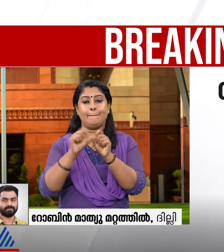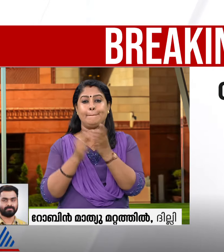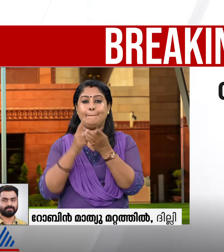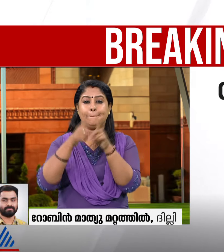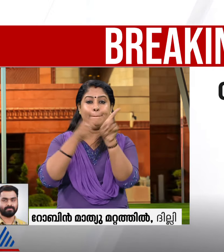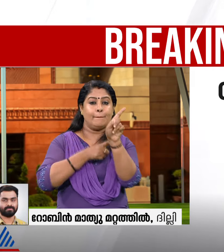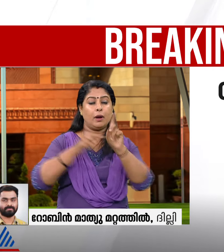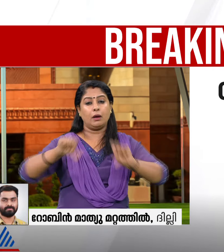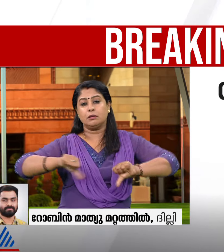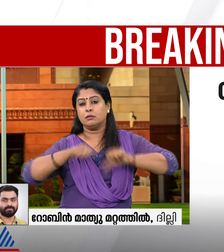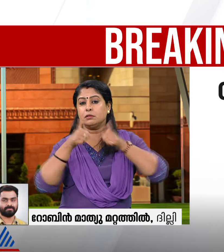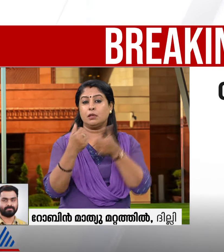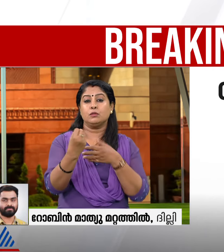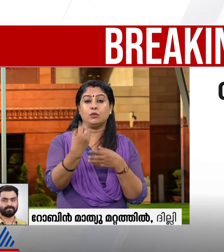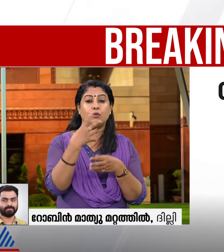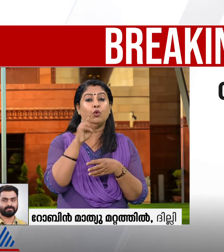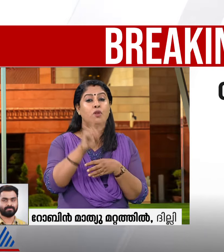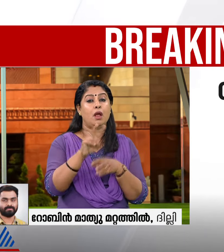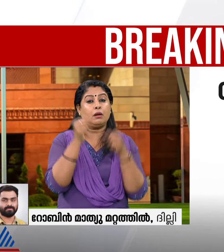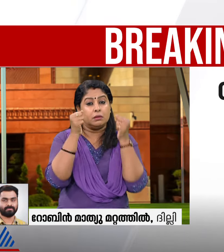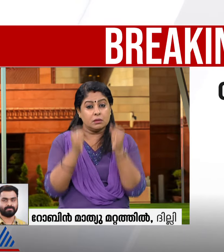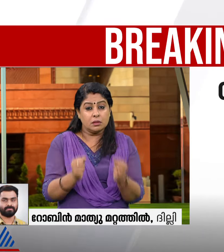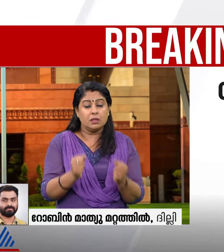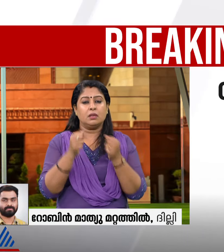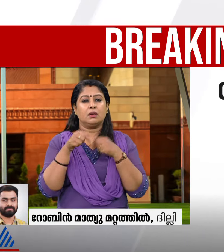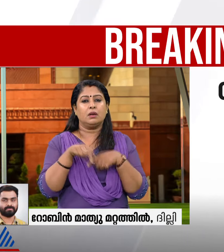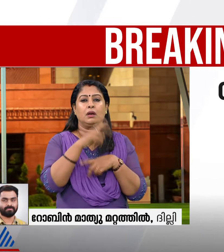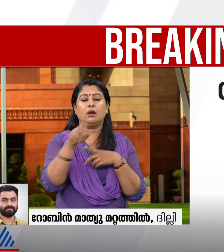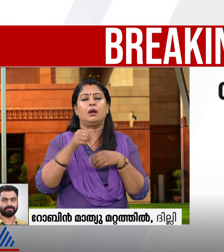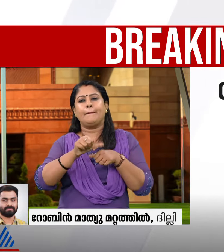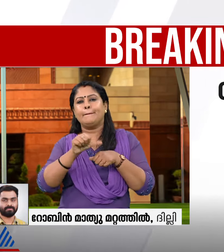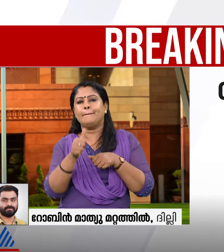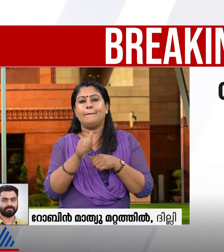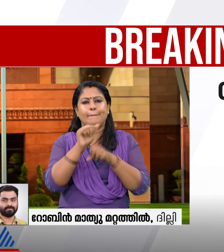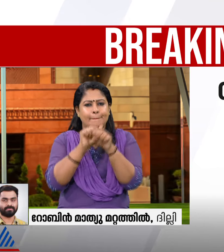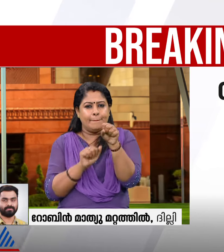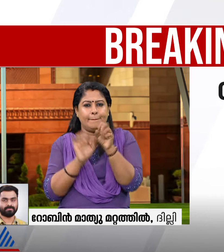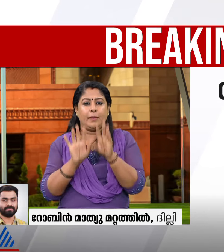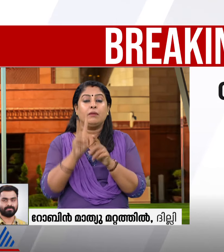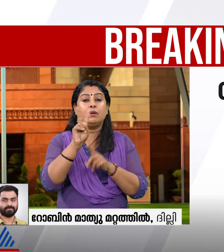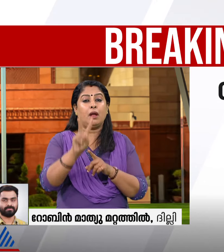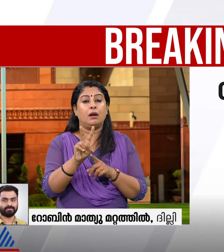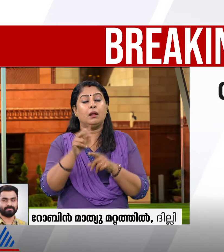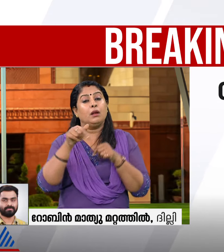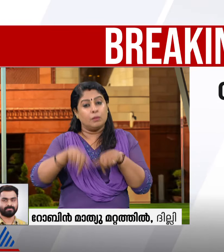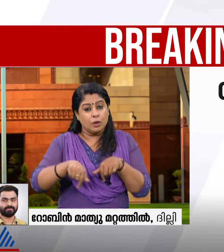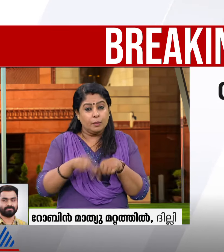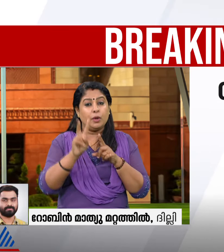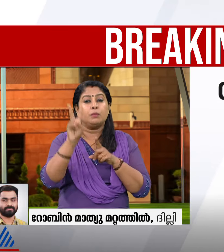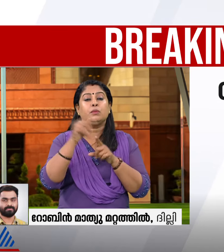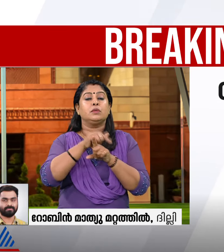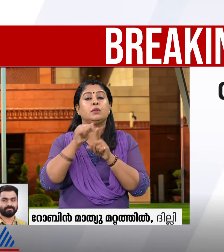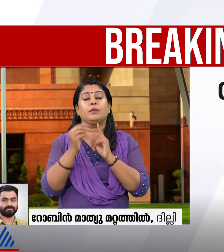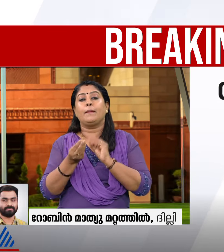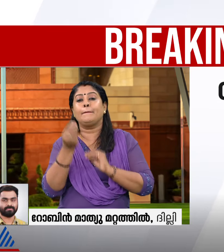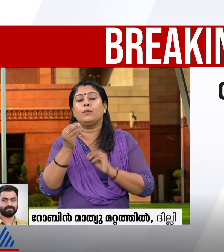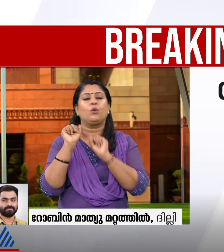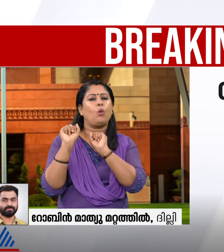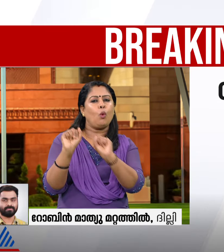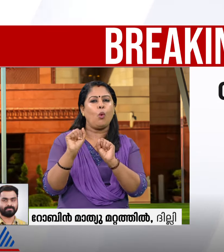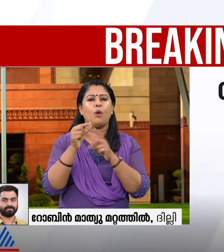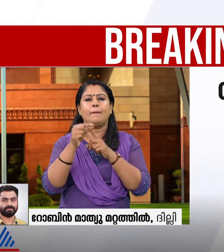ഭാഗത്ത് വന്നിട്ടുണ്ട്. രണ്ട് സീറ്റുകളിലാണ് അവിടെ ഇനി ബാക്കിയുള്ളത്. അതായത് രണ്ട് സീറ്റിലും ലീഡ് ചെയ്യുന്നതും സിക്കിം ക്രാന്തികാരി മോർച്ച തന്നെയാണ്. മുഖ്യമന്ത്രി പ്രേം സിംഗ് തമാങ്